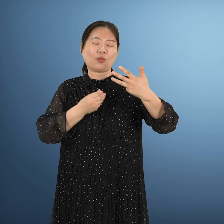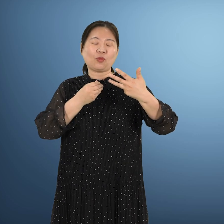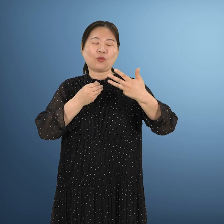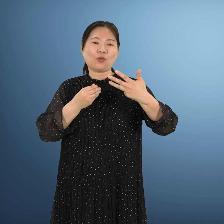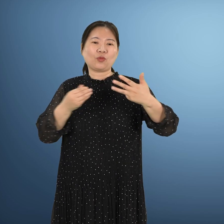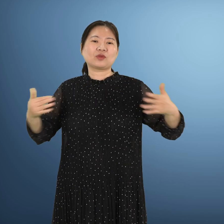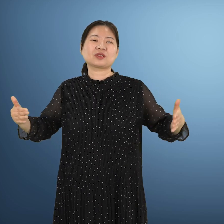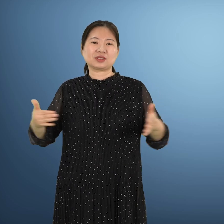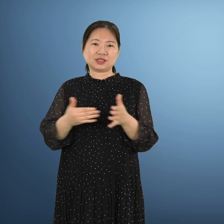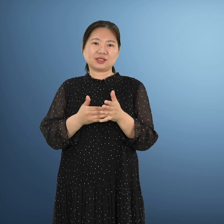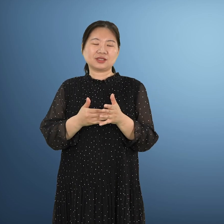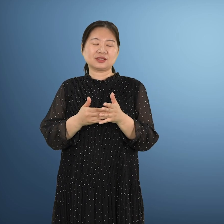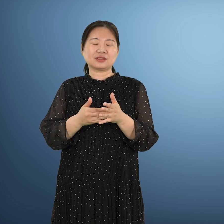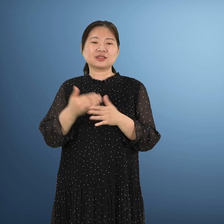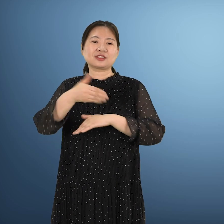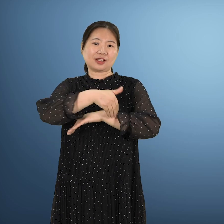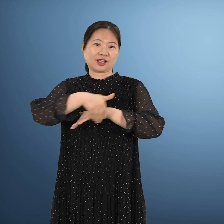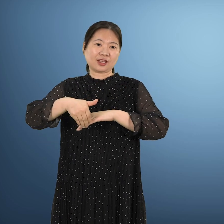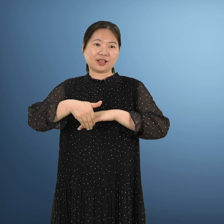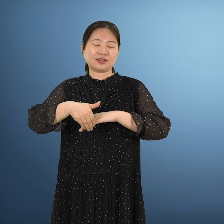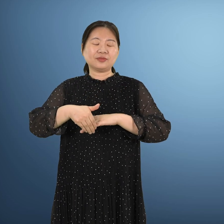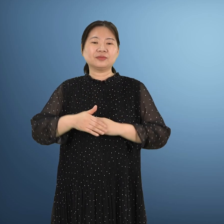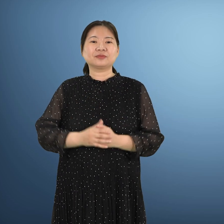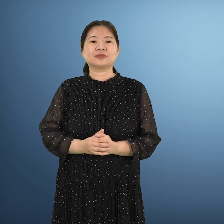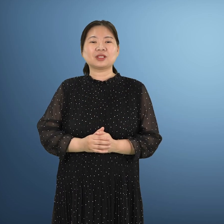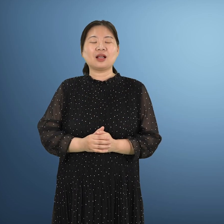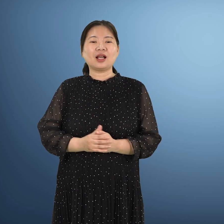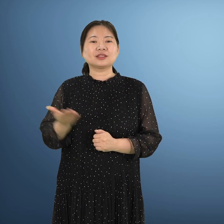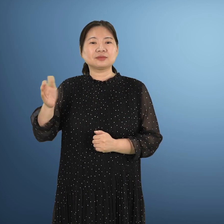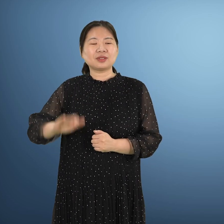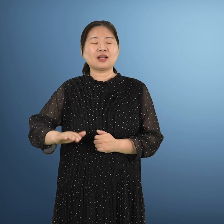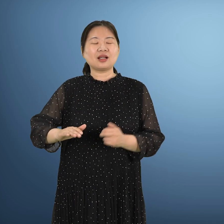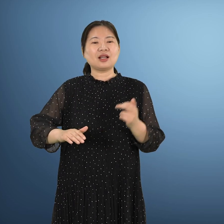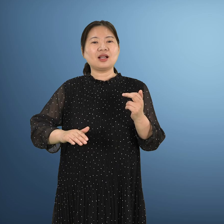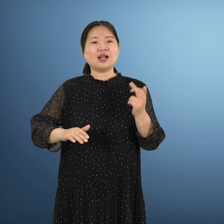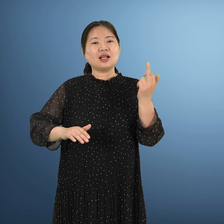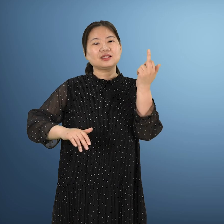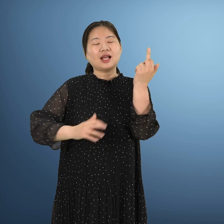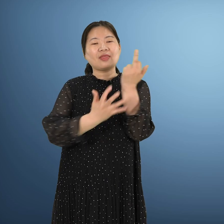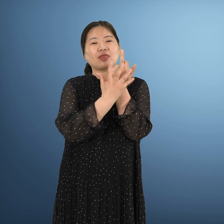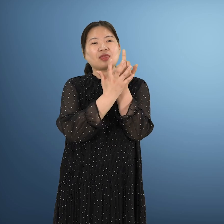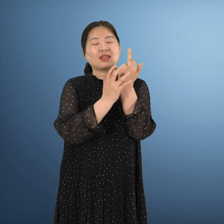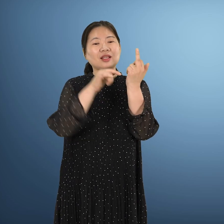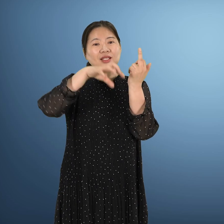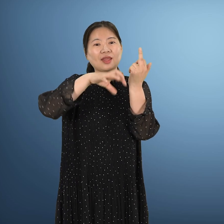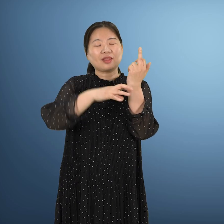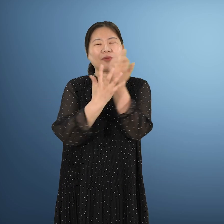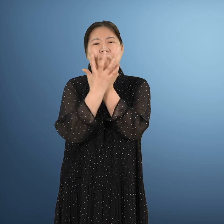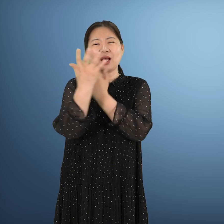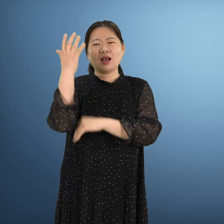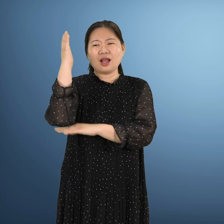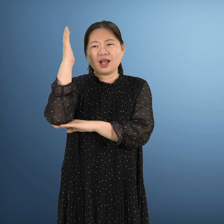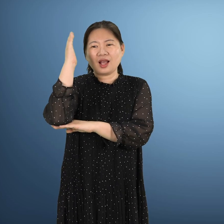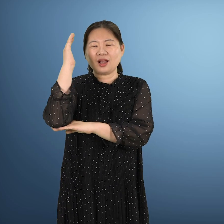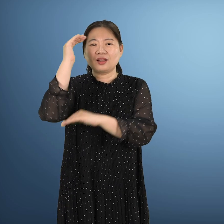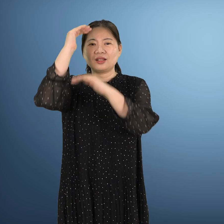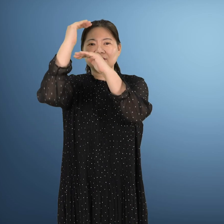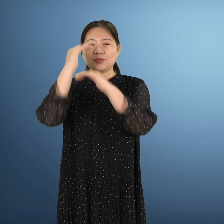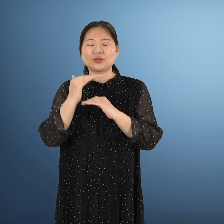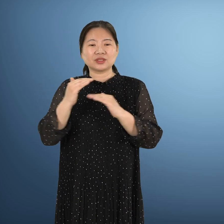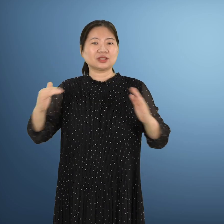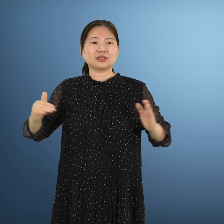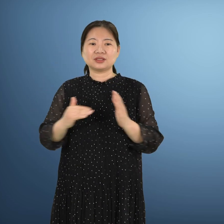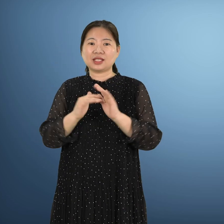마무리하도록 하겠습니다. 산상수훈이 끝나는 건 아니에요. 산상수훈은 사실상 9장까지